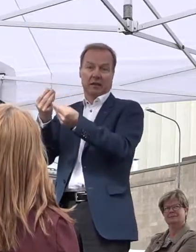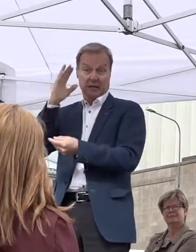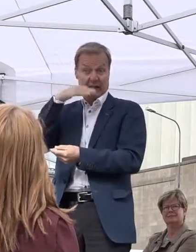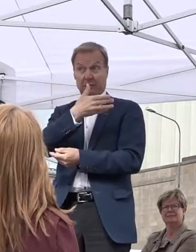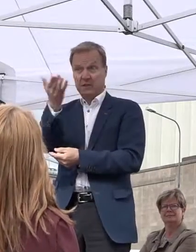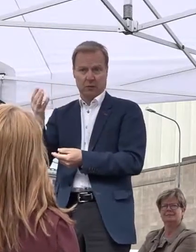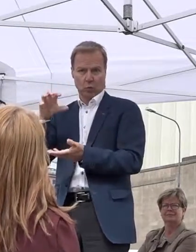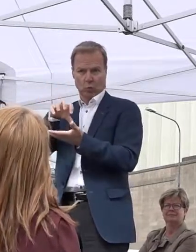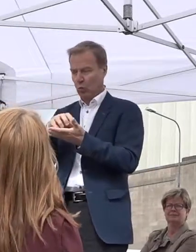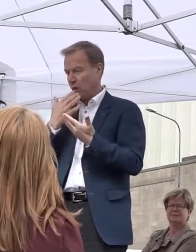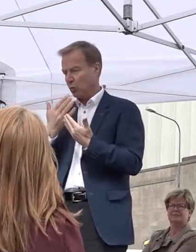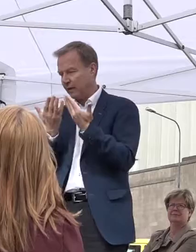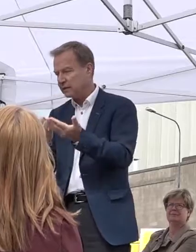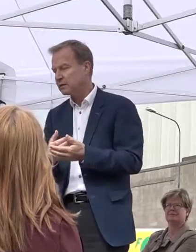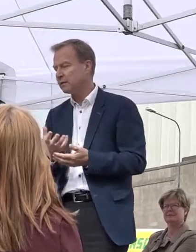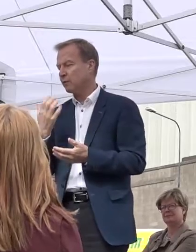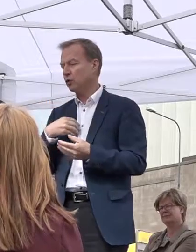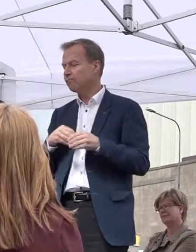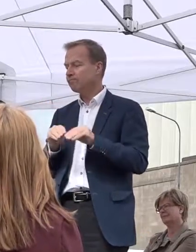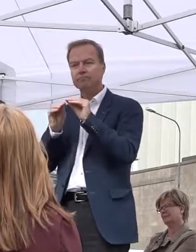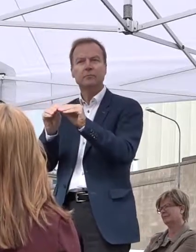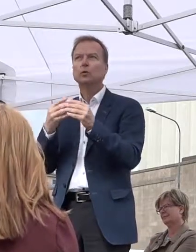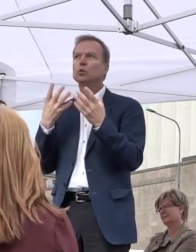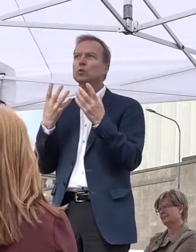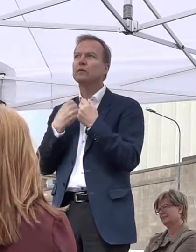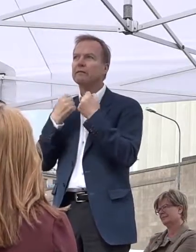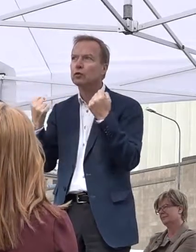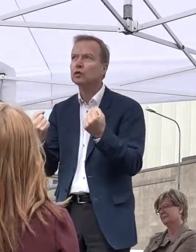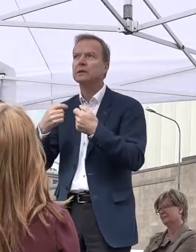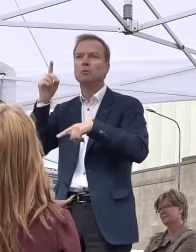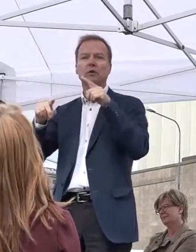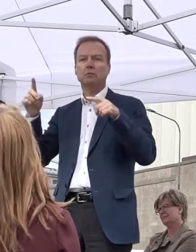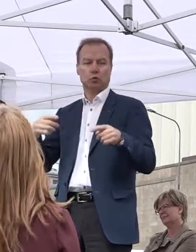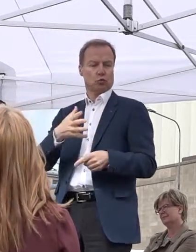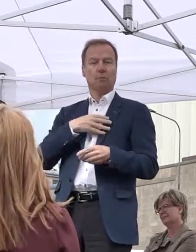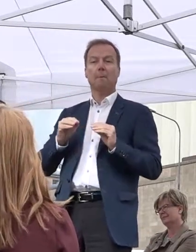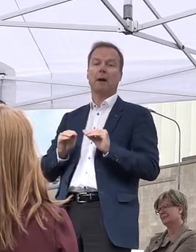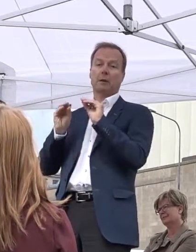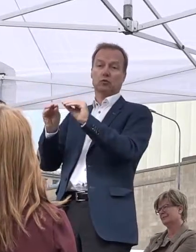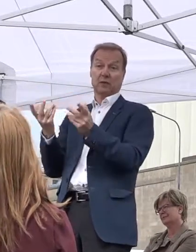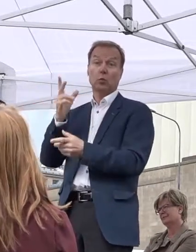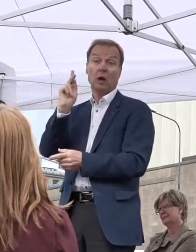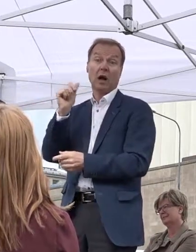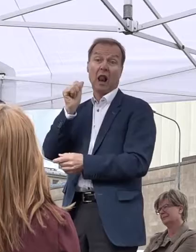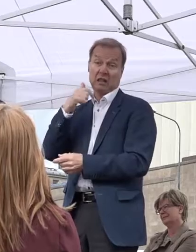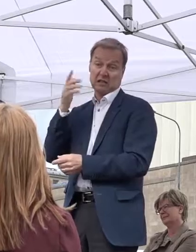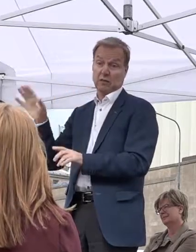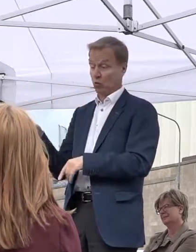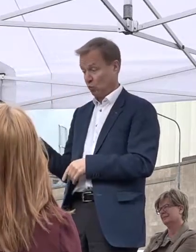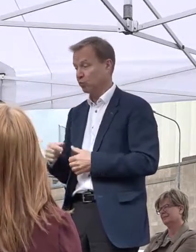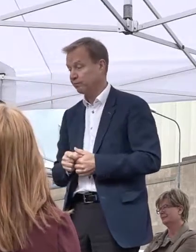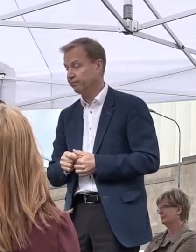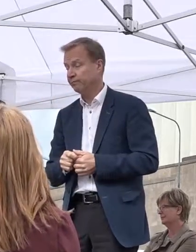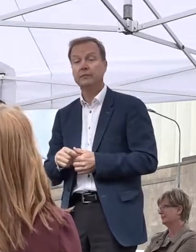vammaissopimus kattaa kokonaisuudessaan. Me voidaan panostaa yhtä lailla kuin